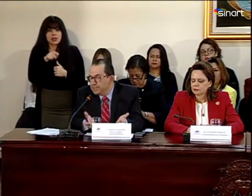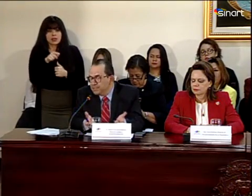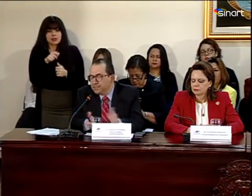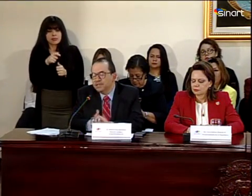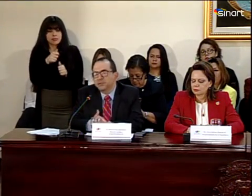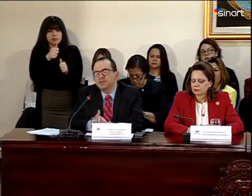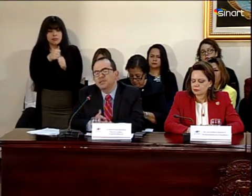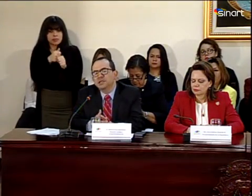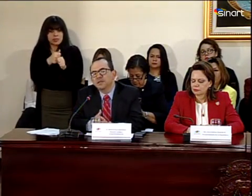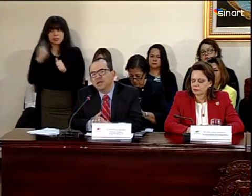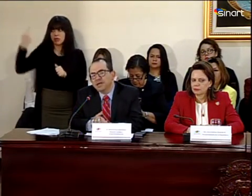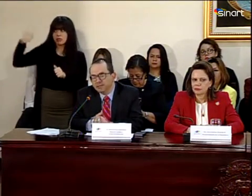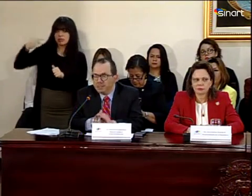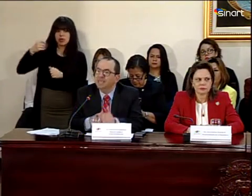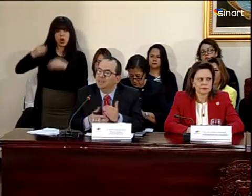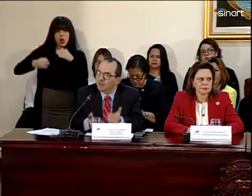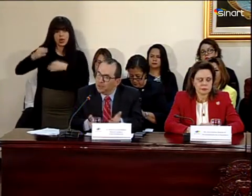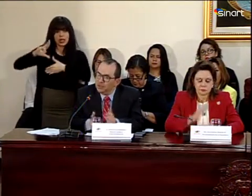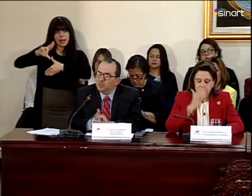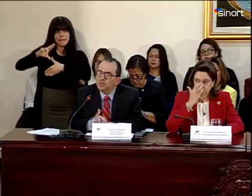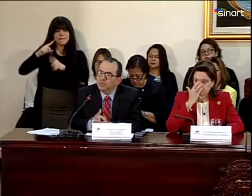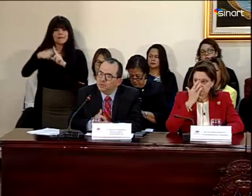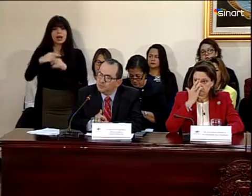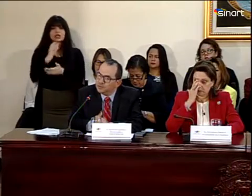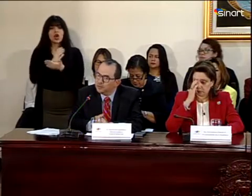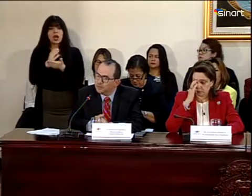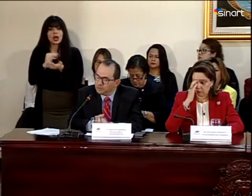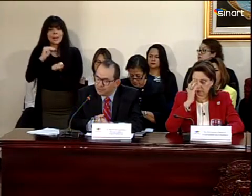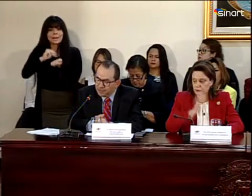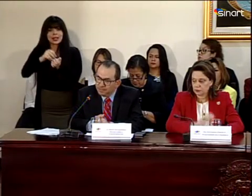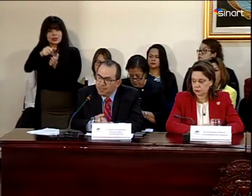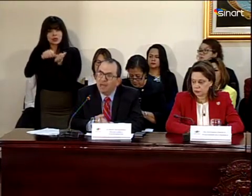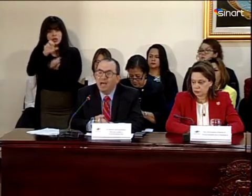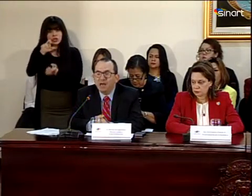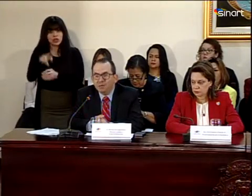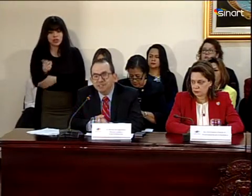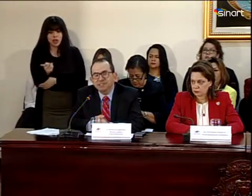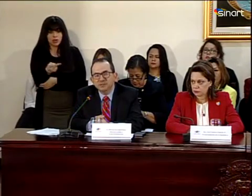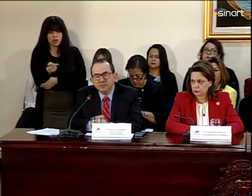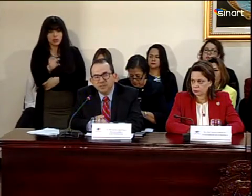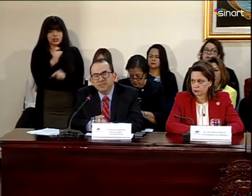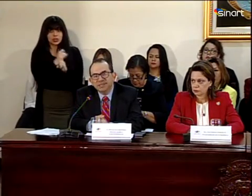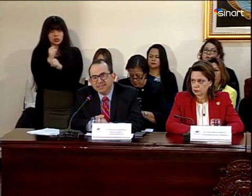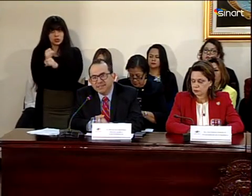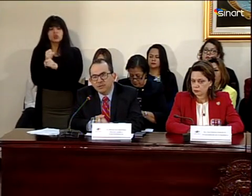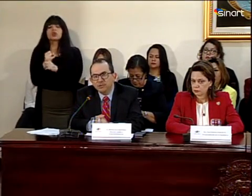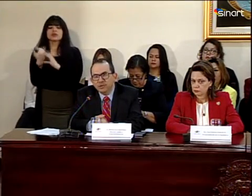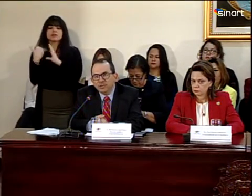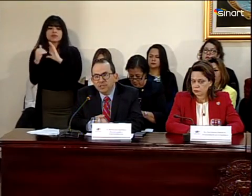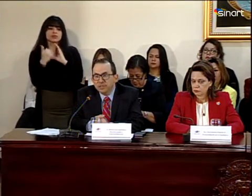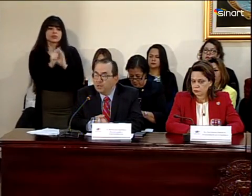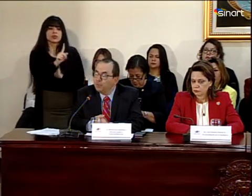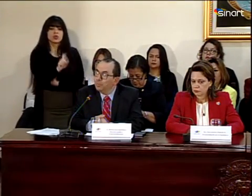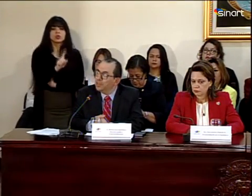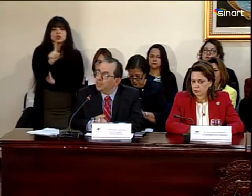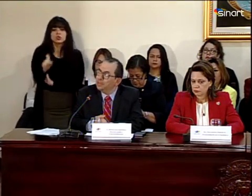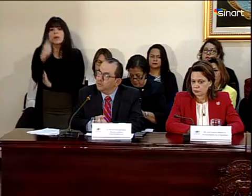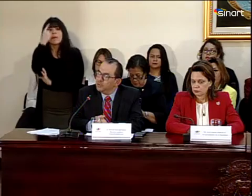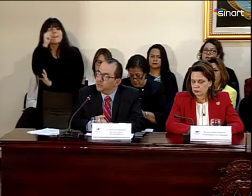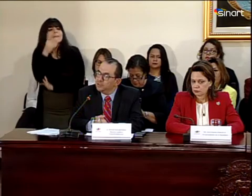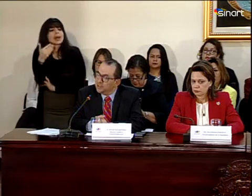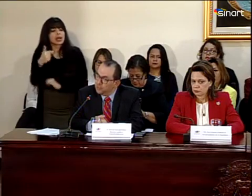propia sentencia de la Corte Interamericana y del Colegio de Médicos y Cirujanos de Costa Rica, a ambas instituciones se les hace la consulta para